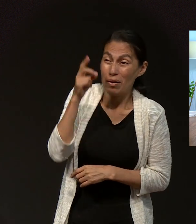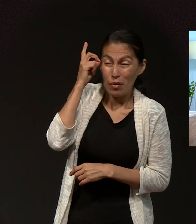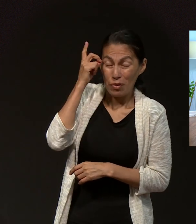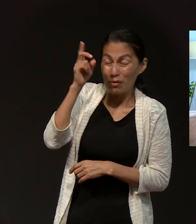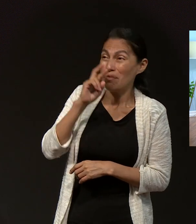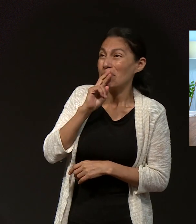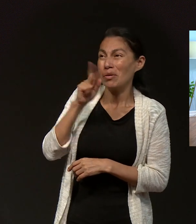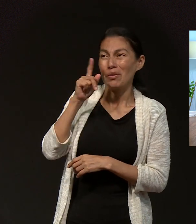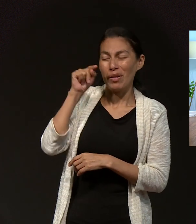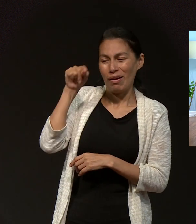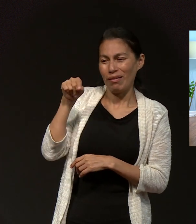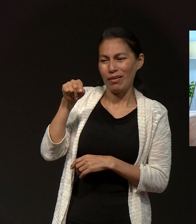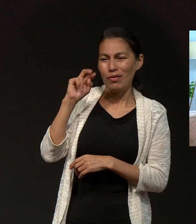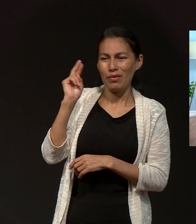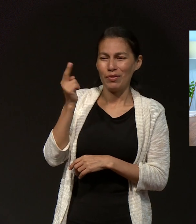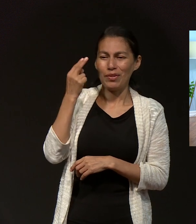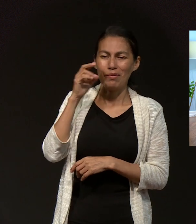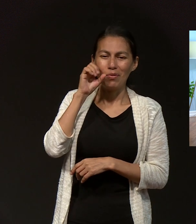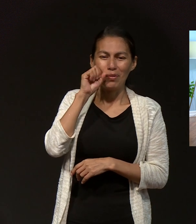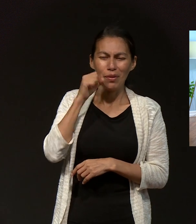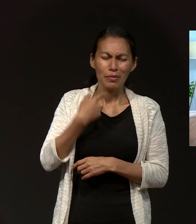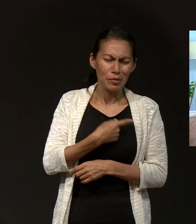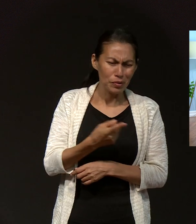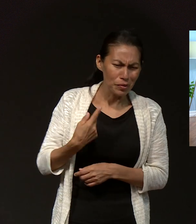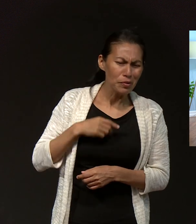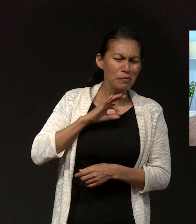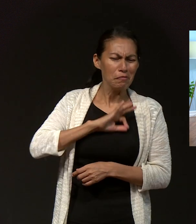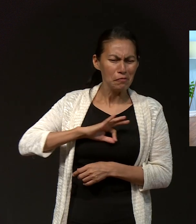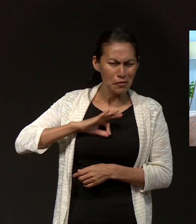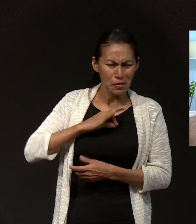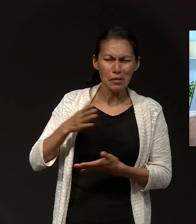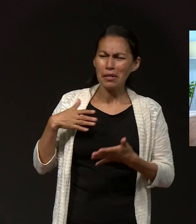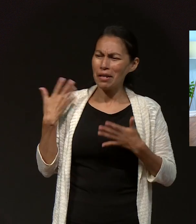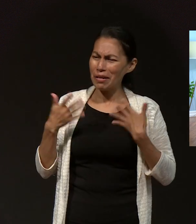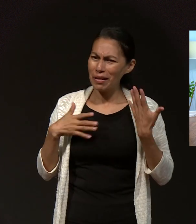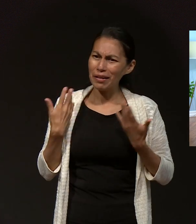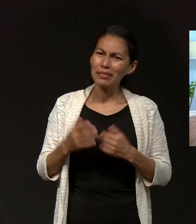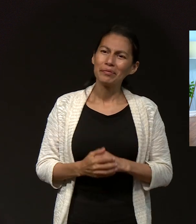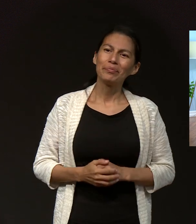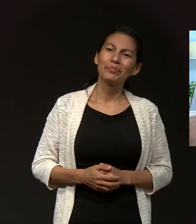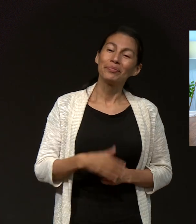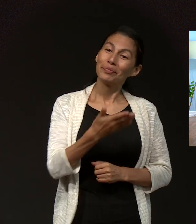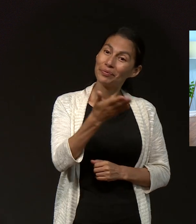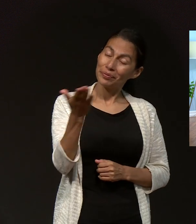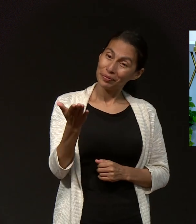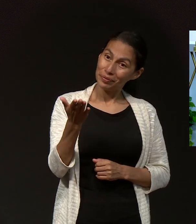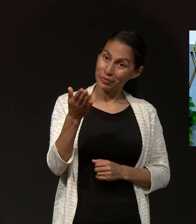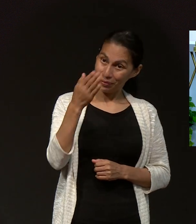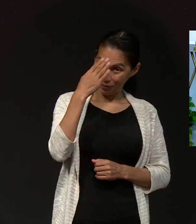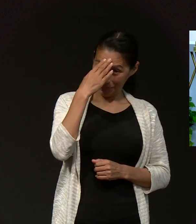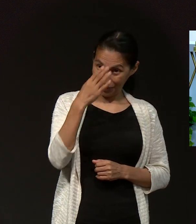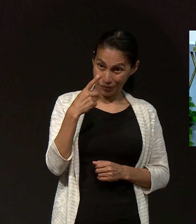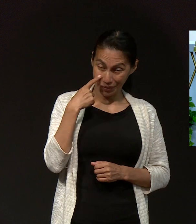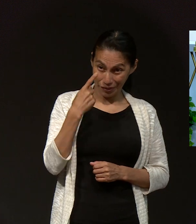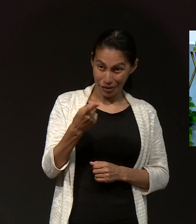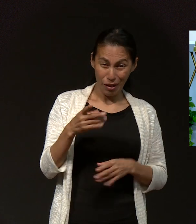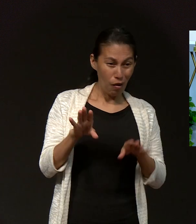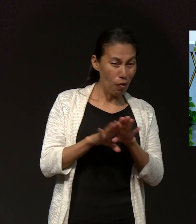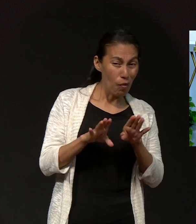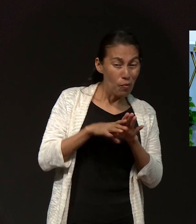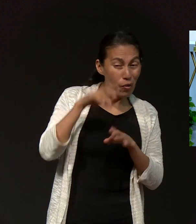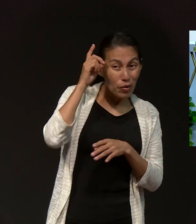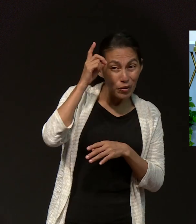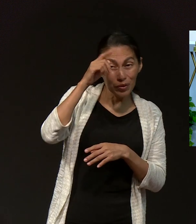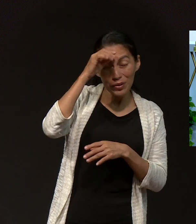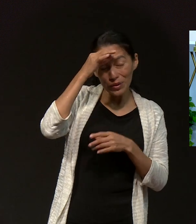acá. Él sabe lo mejor para Y estamos felices de él. La verdad es que ha sido una bendición. Bendito sea Dios. Queridos, ustedes saben